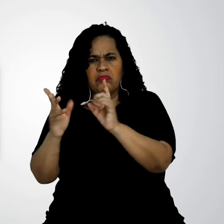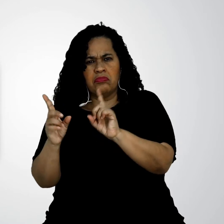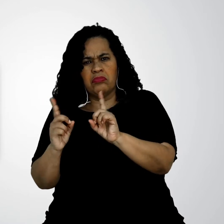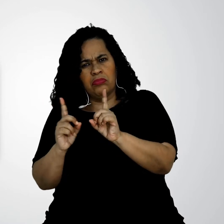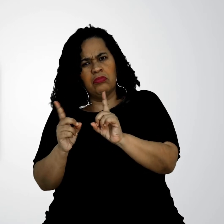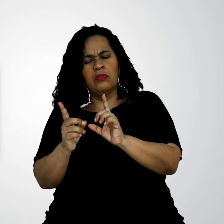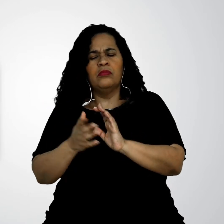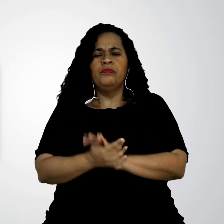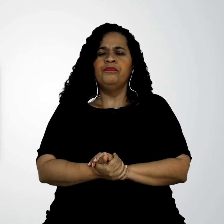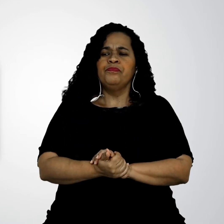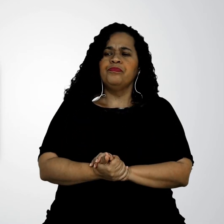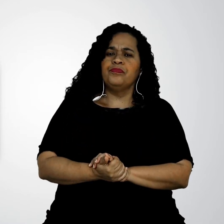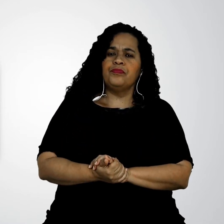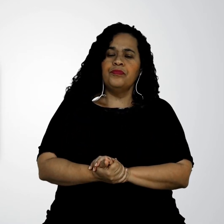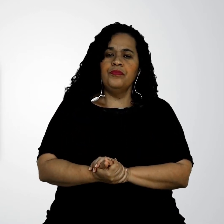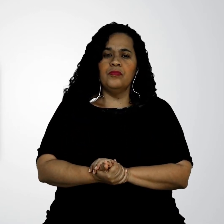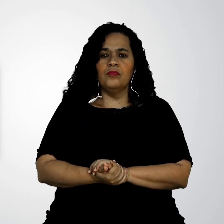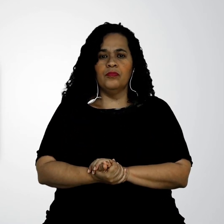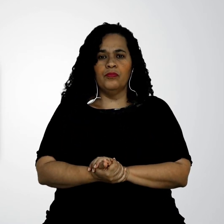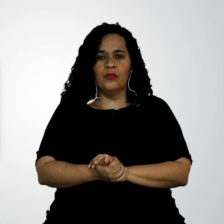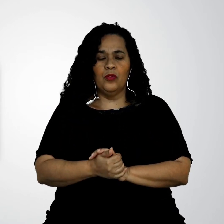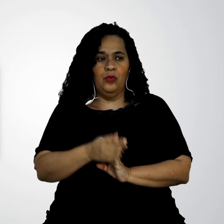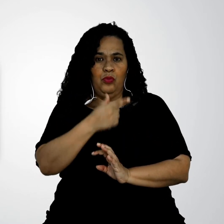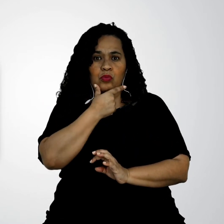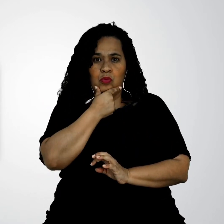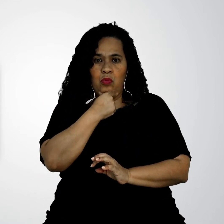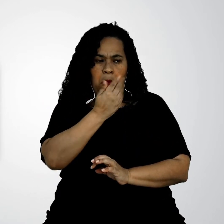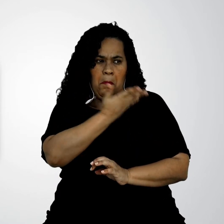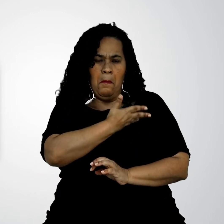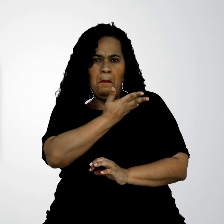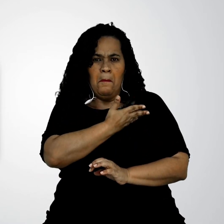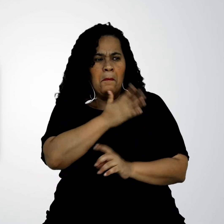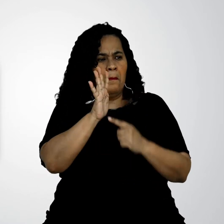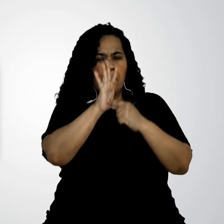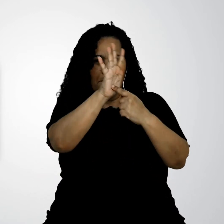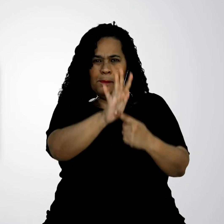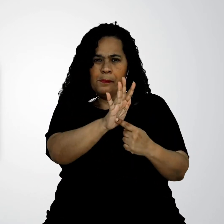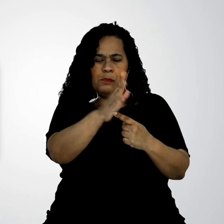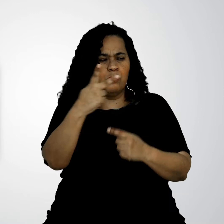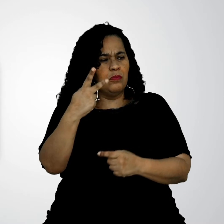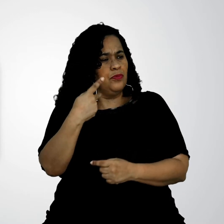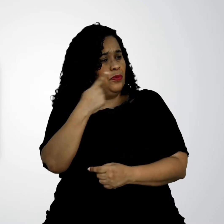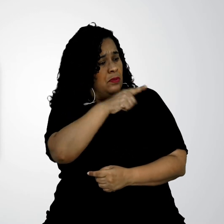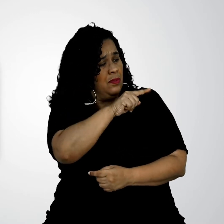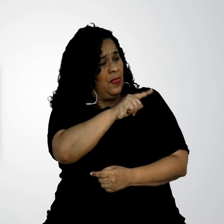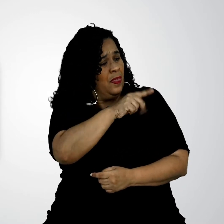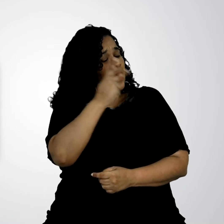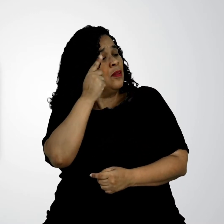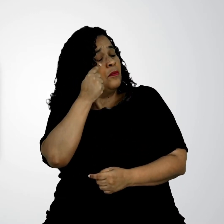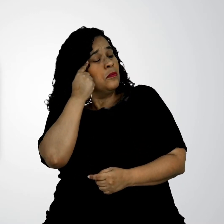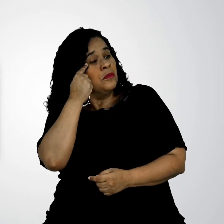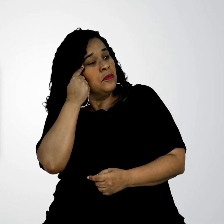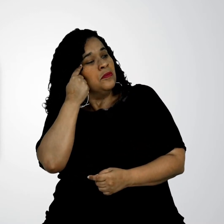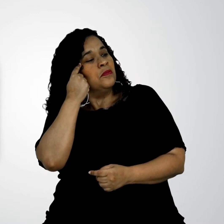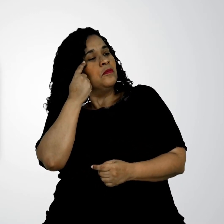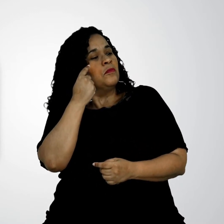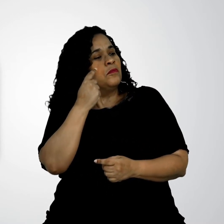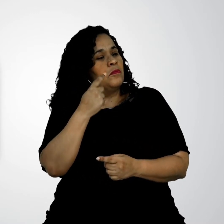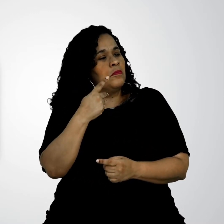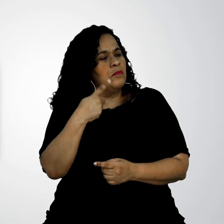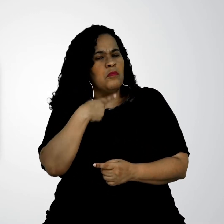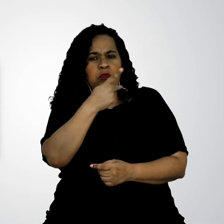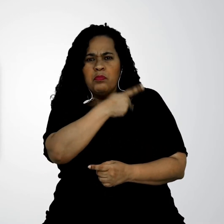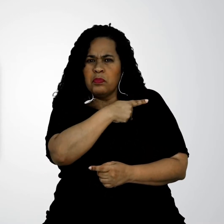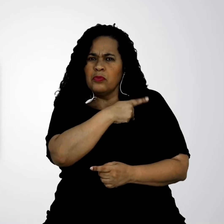tal. E aí quando o meu amigo apresentou, não, esse aqui é o Samuel e tal, e aquela coisa toda, e ele é pastor. Ah, você é